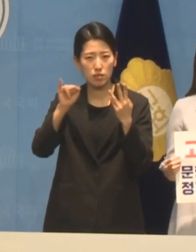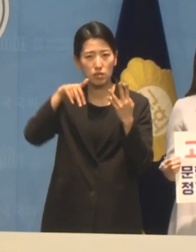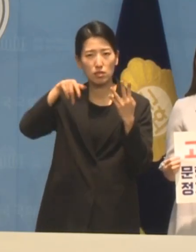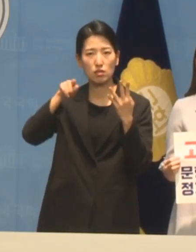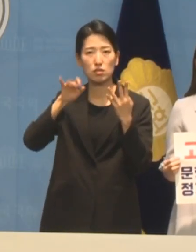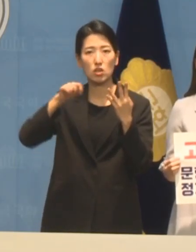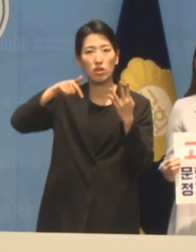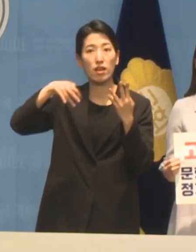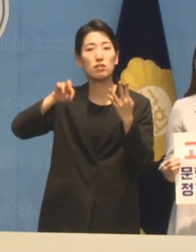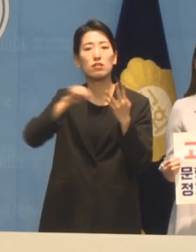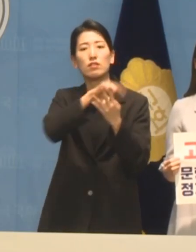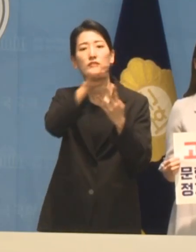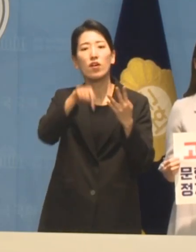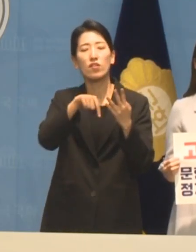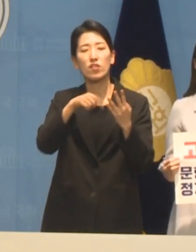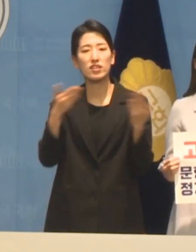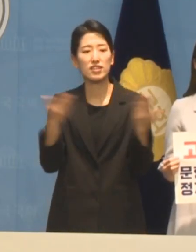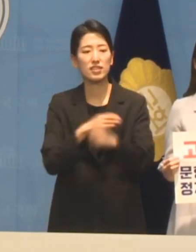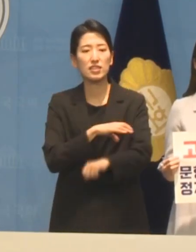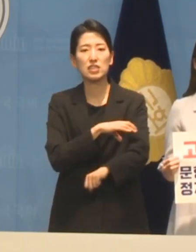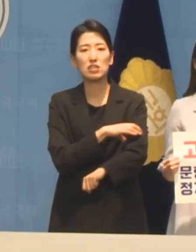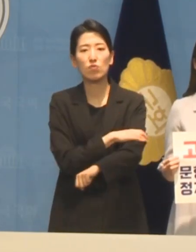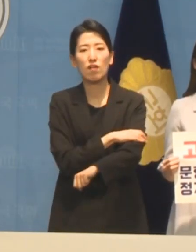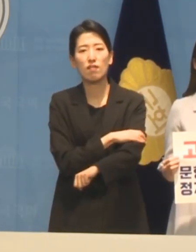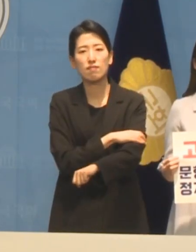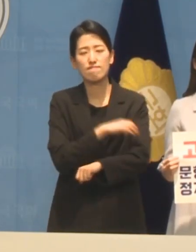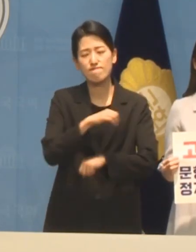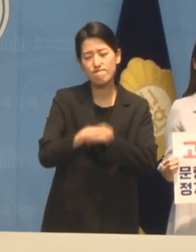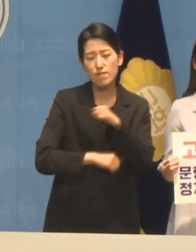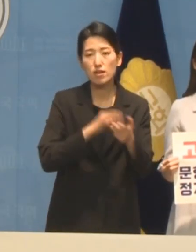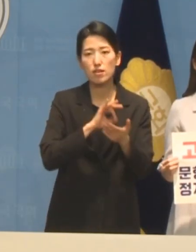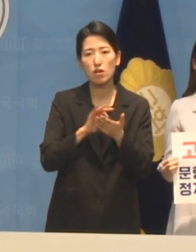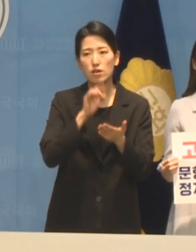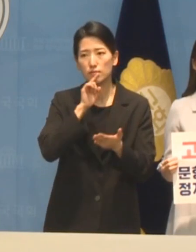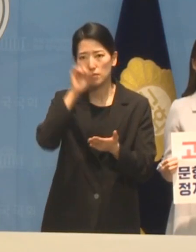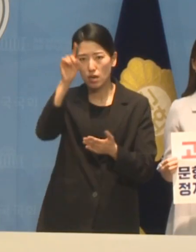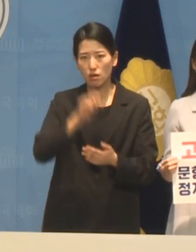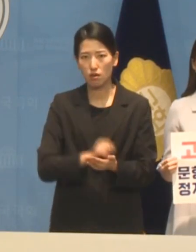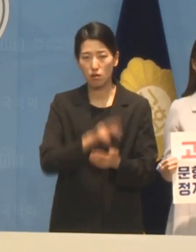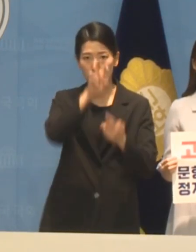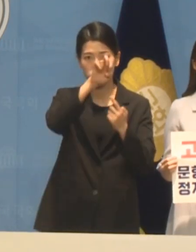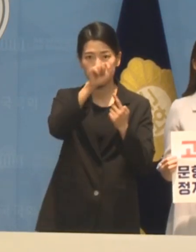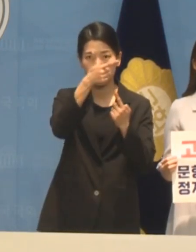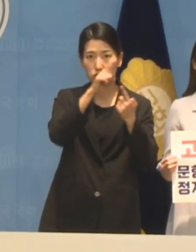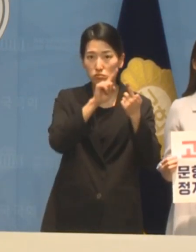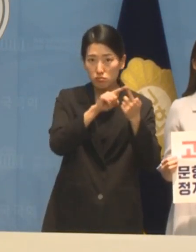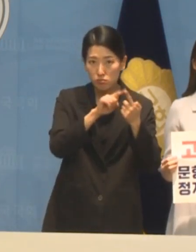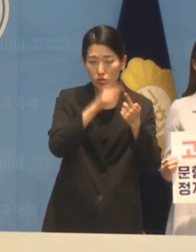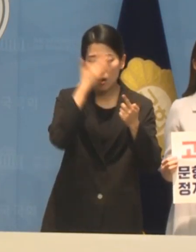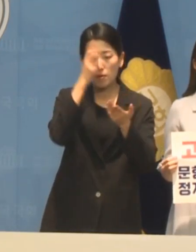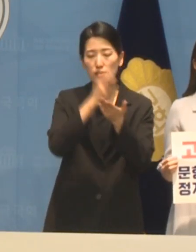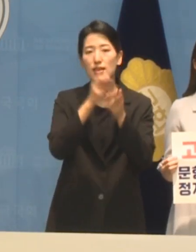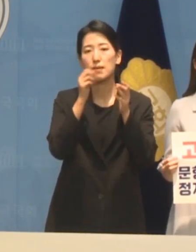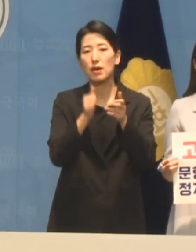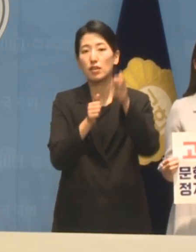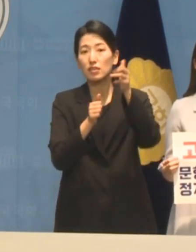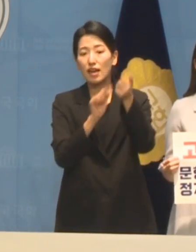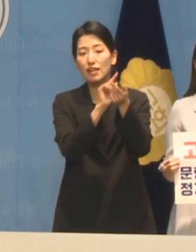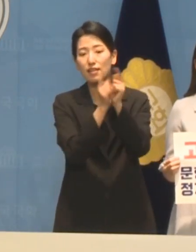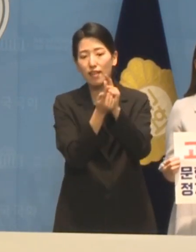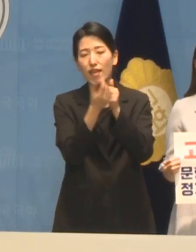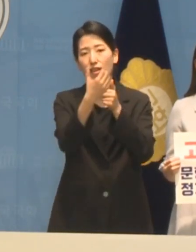123조의 혐의를 고발합니다. 피고발인 문형배는 헌법재판소 소장